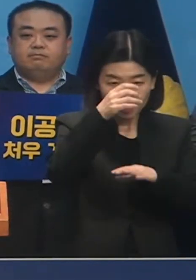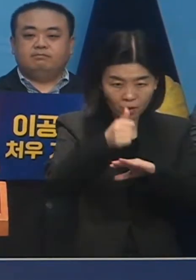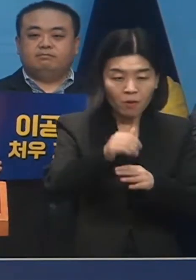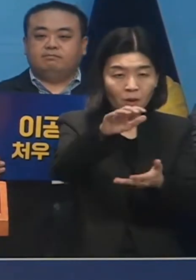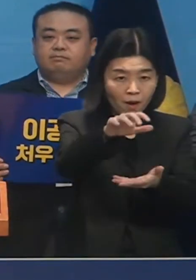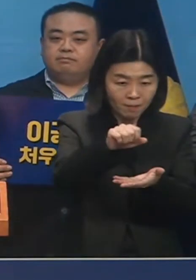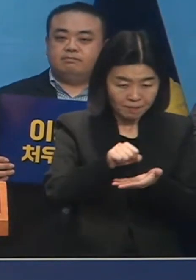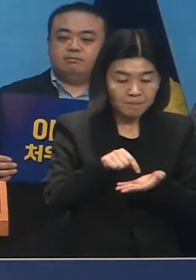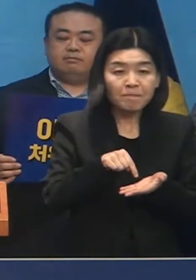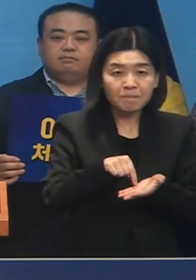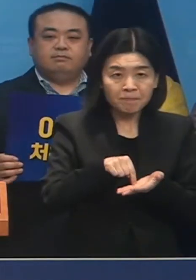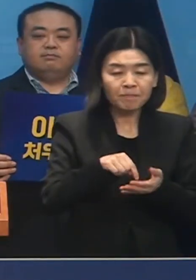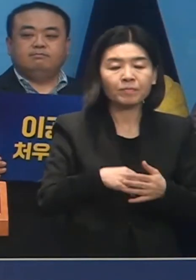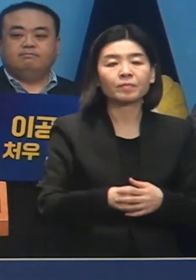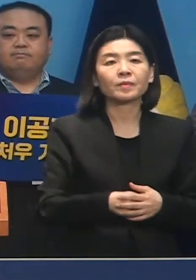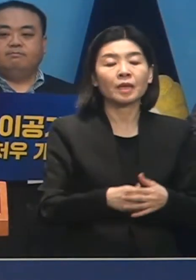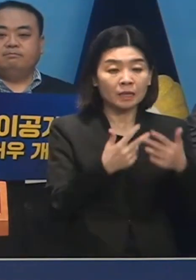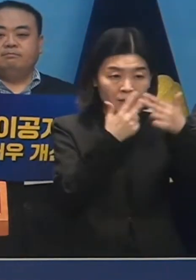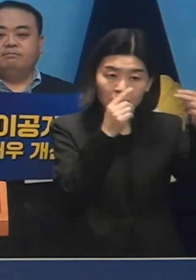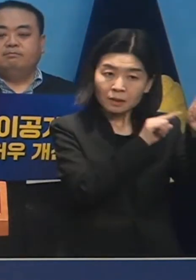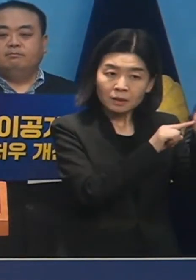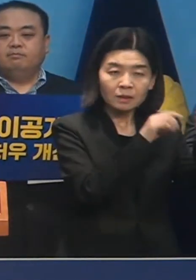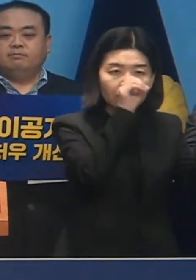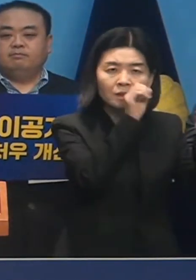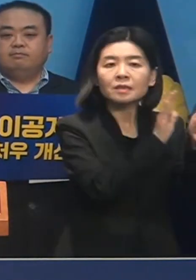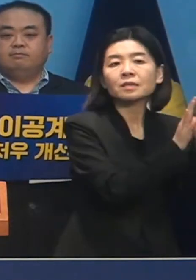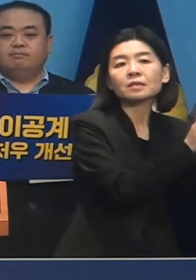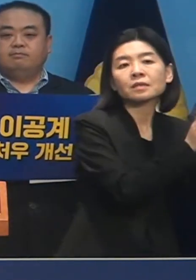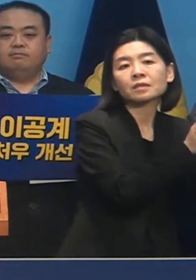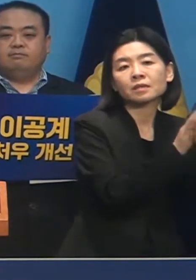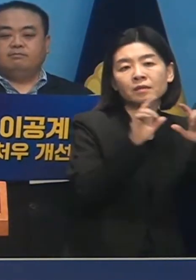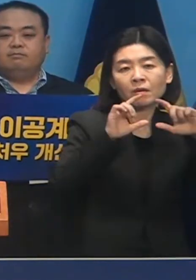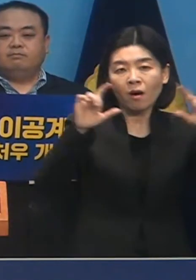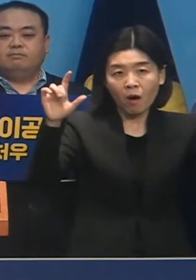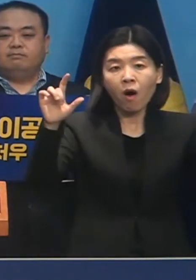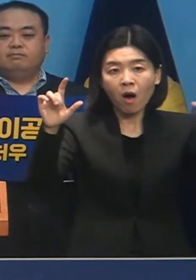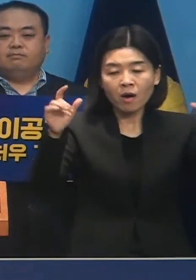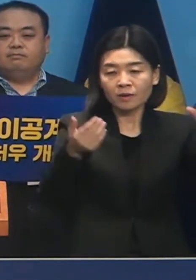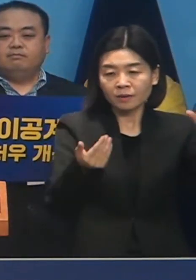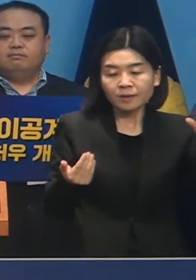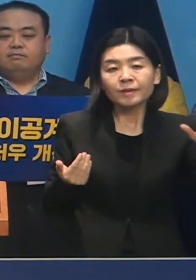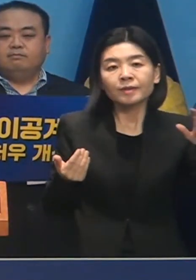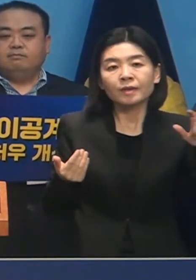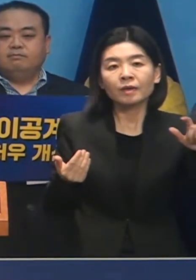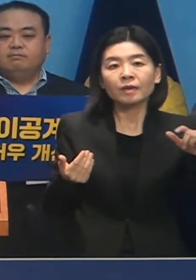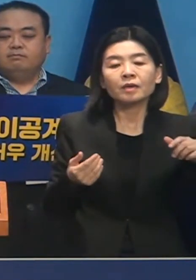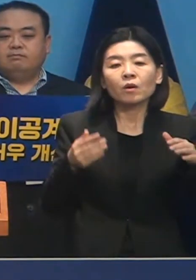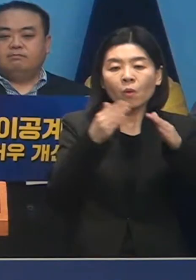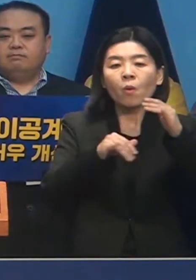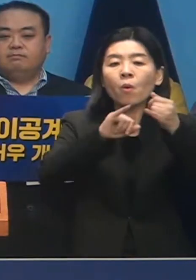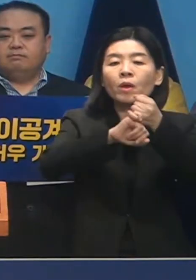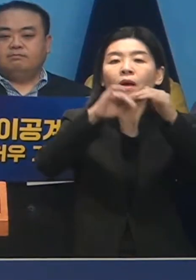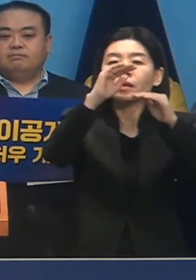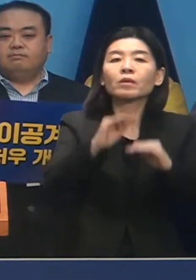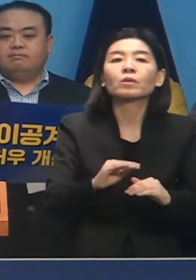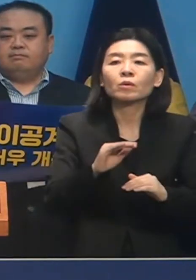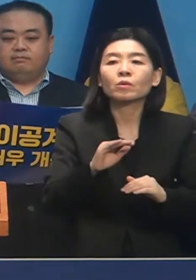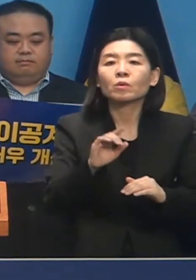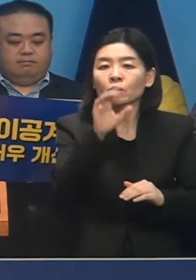이번에 이재명 후보 지지 선언을 받으면서 동시에 과학기술 공약 선언도 조사를 좀 진행을